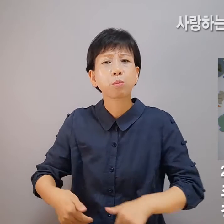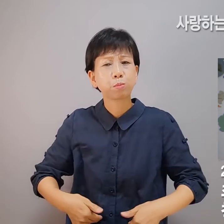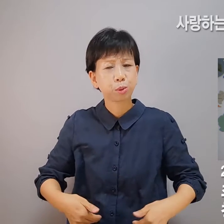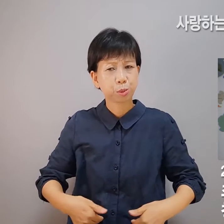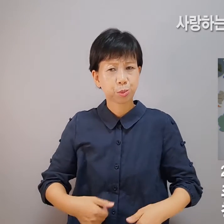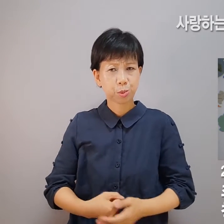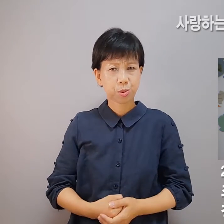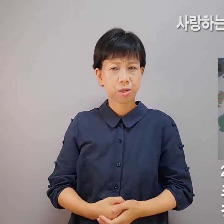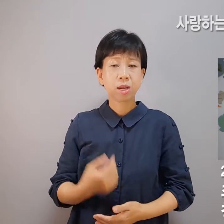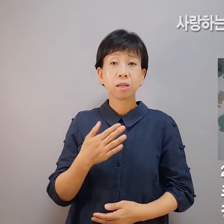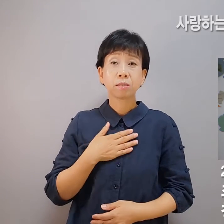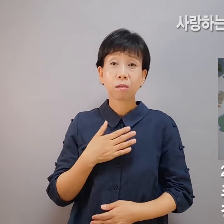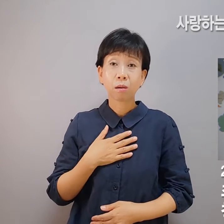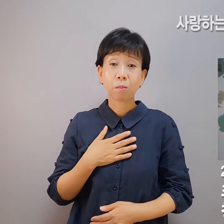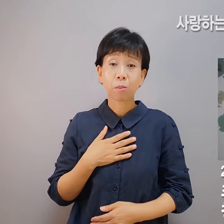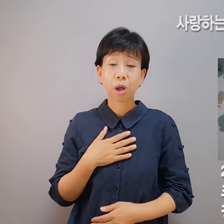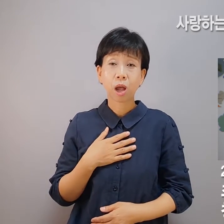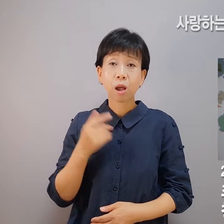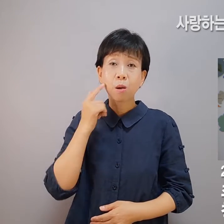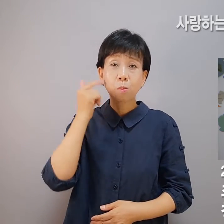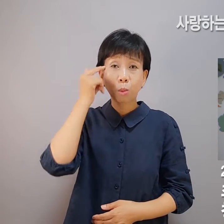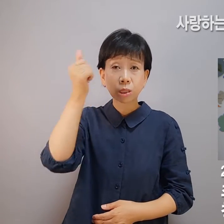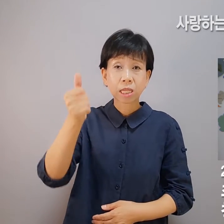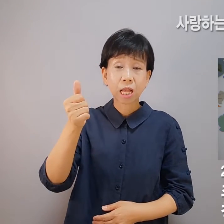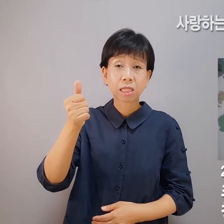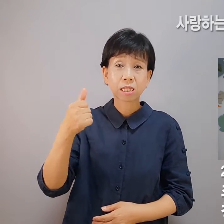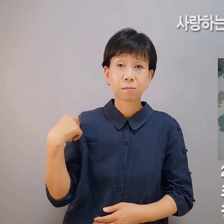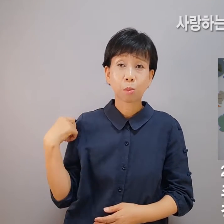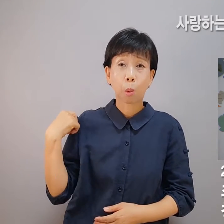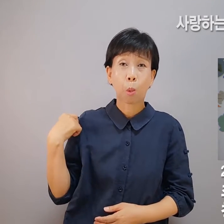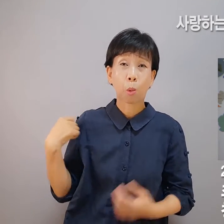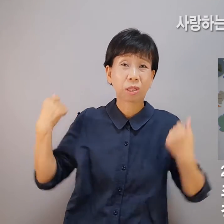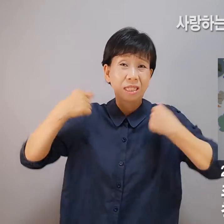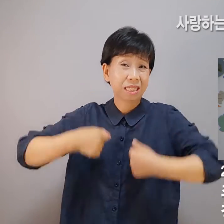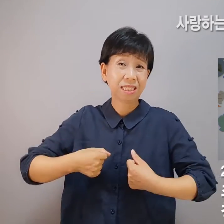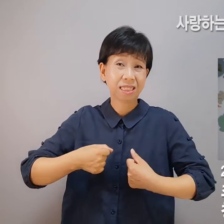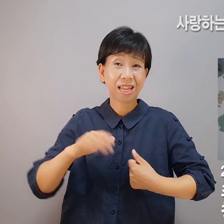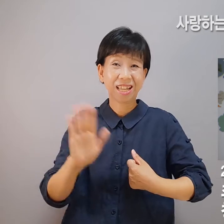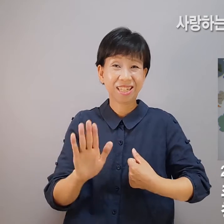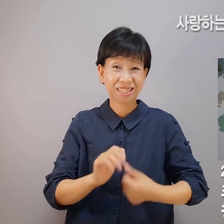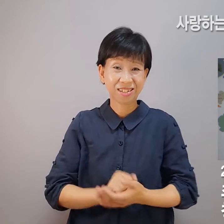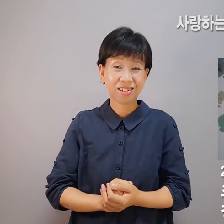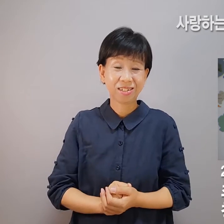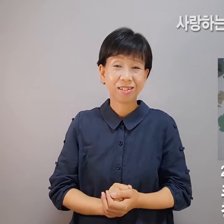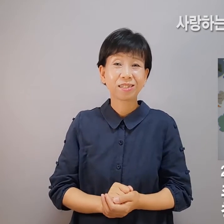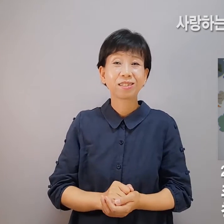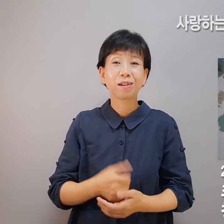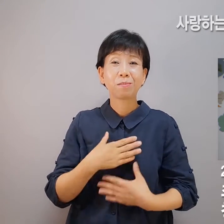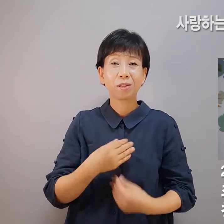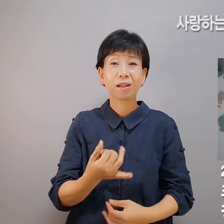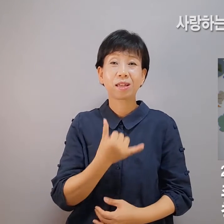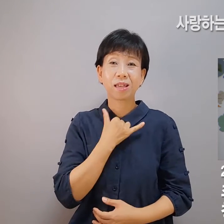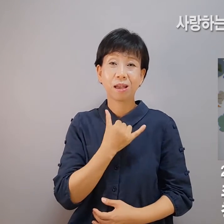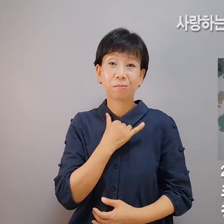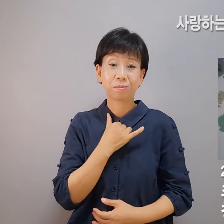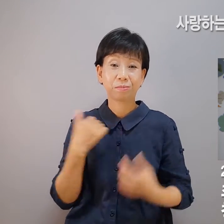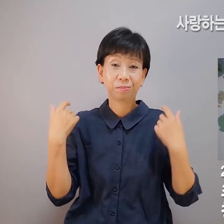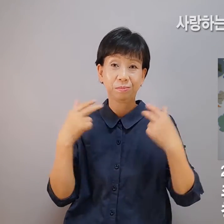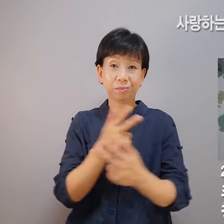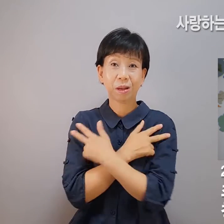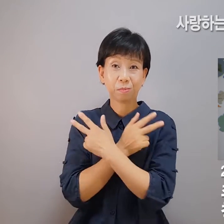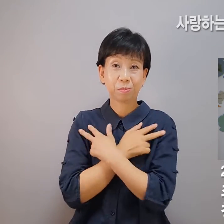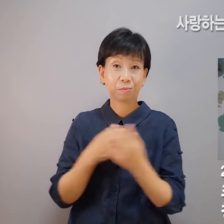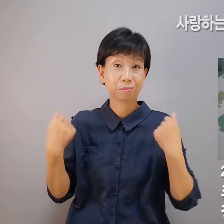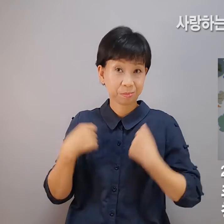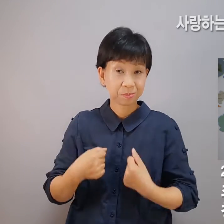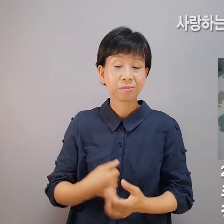네. 근데 이제 어떤 교회는 이 한여름에도 가운 입고 장갑까지 낍니다. 하얀색 장갑. 아직도 한국 교회 그런 교회들이